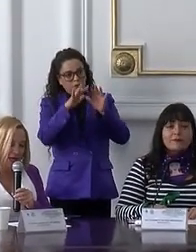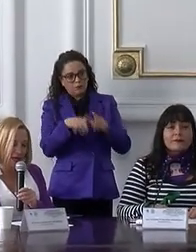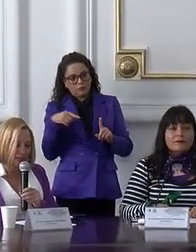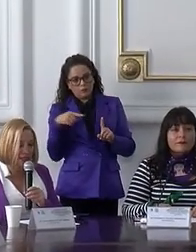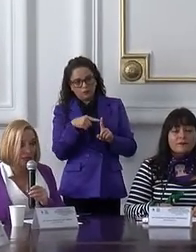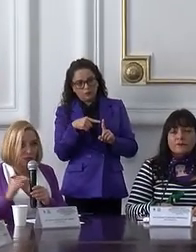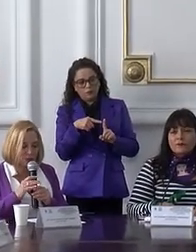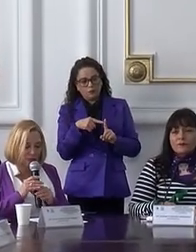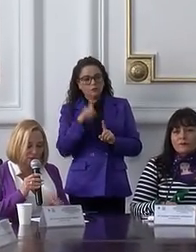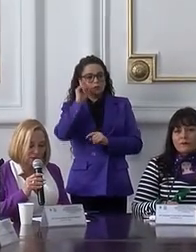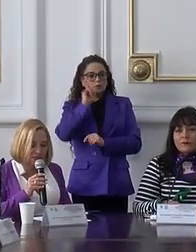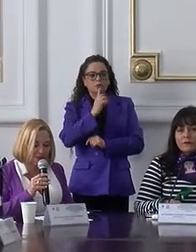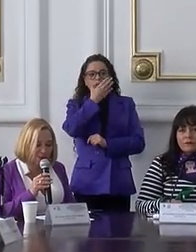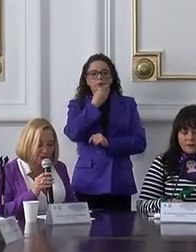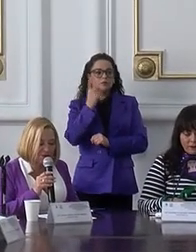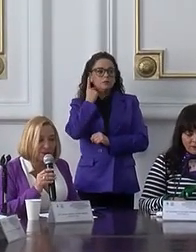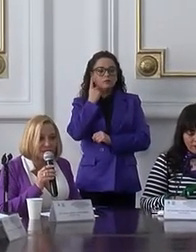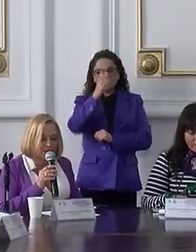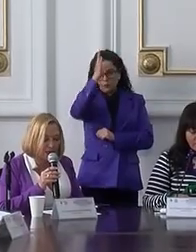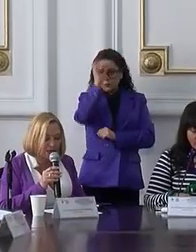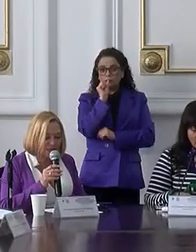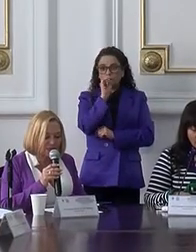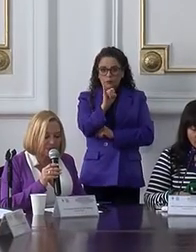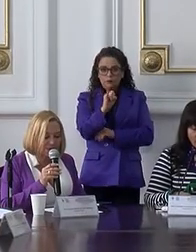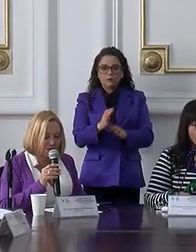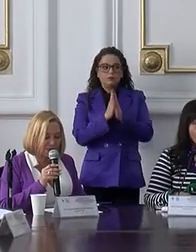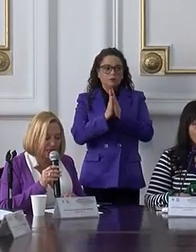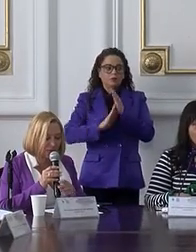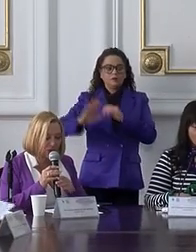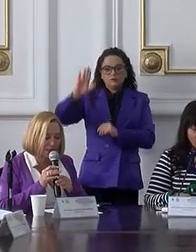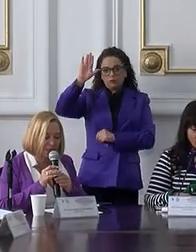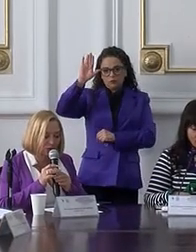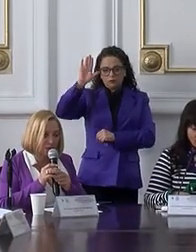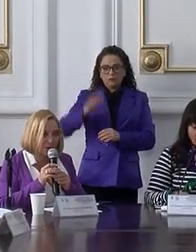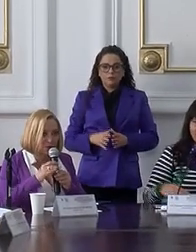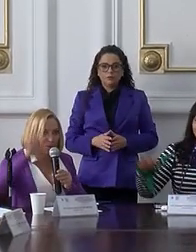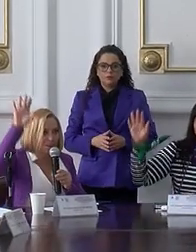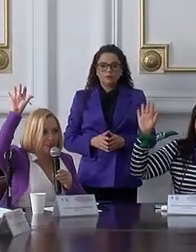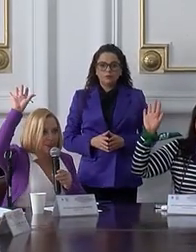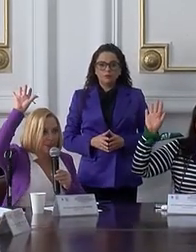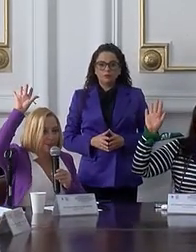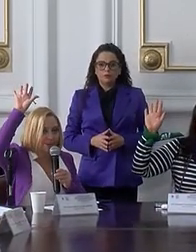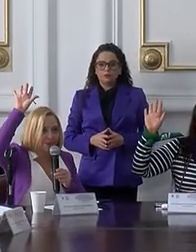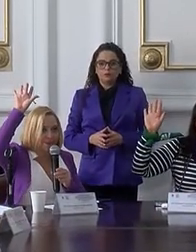referencia. Las y los diputados que estén por la afirmativa, sírvanse manifestarlo levantando la mano.